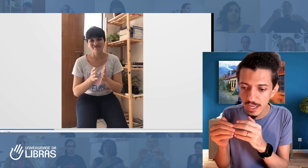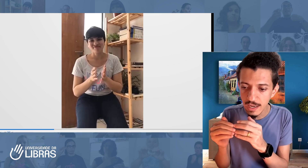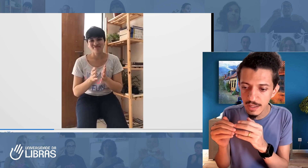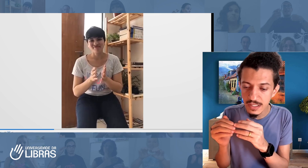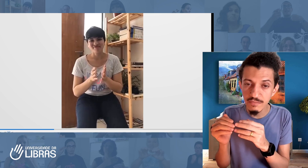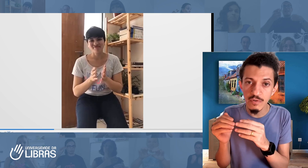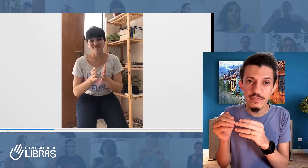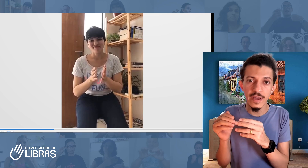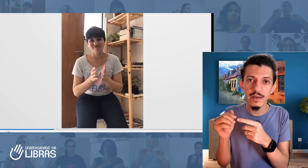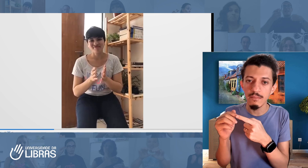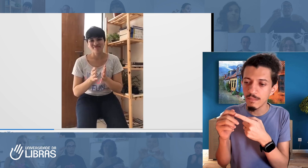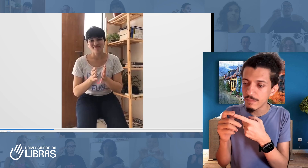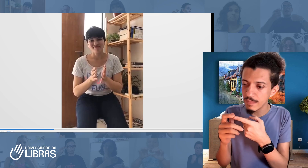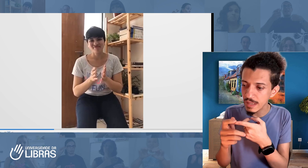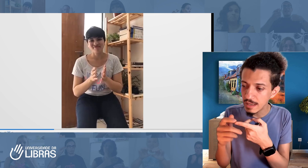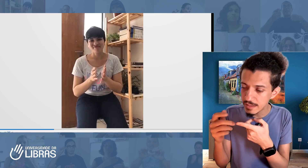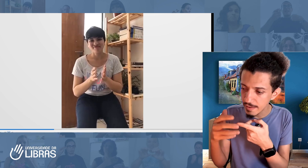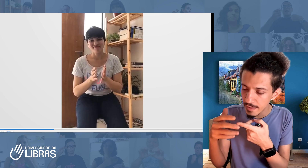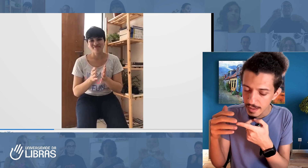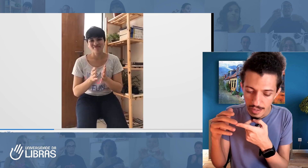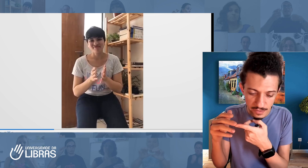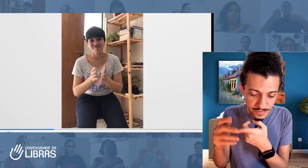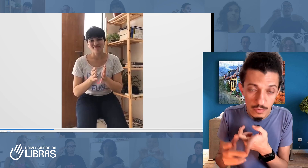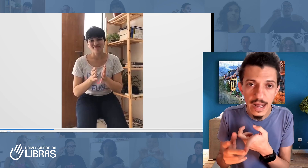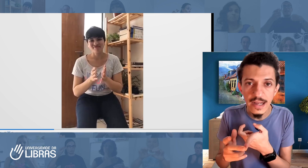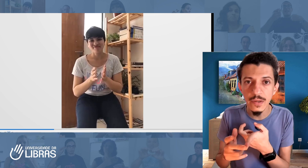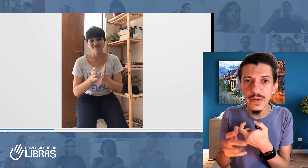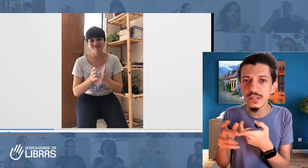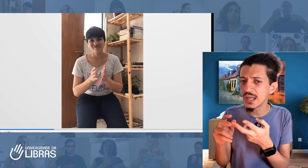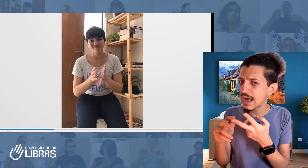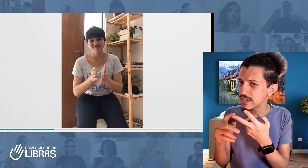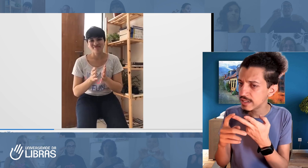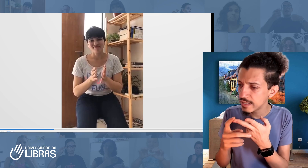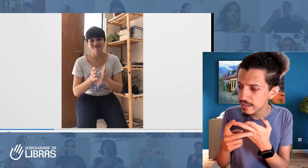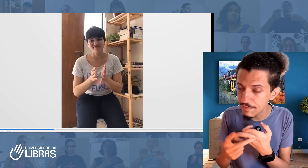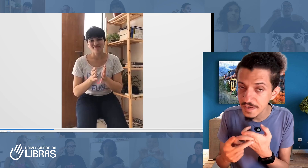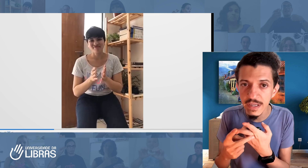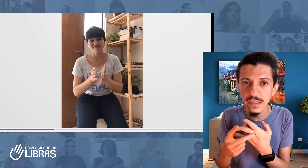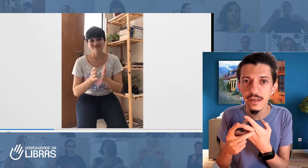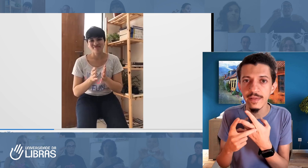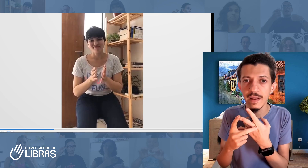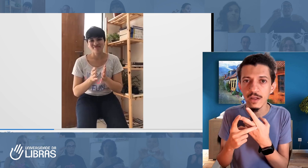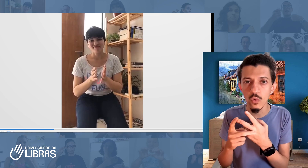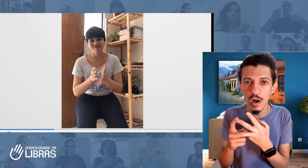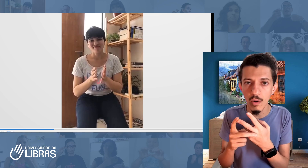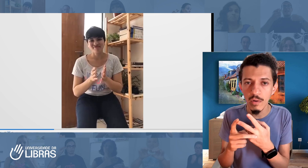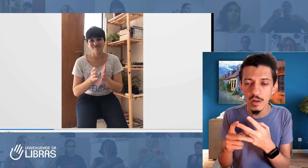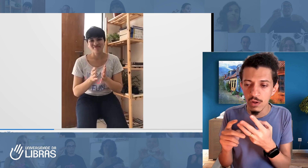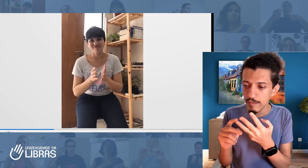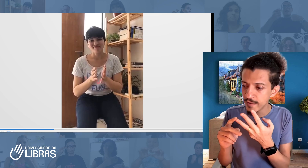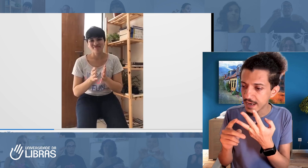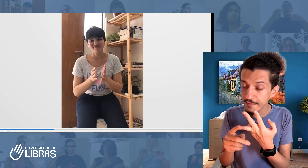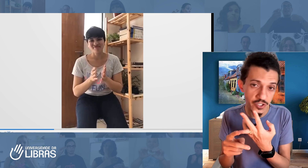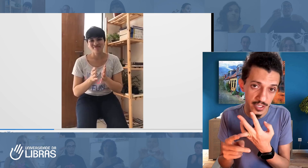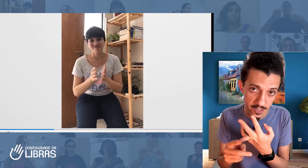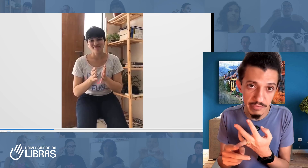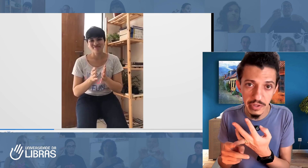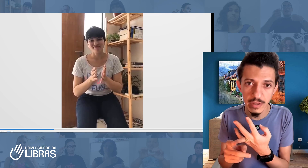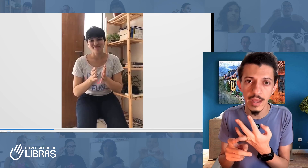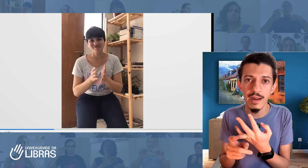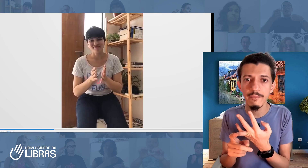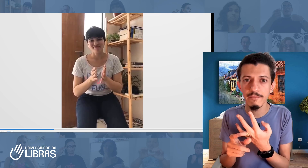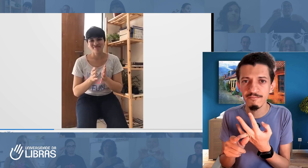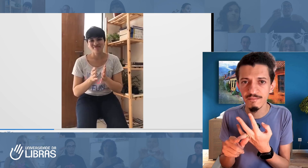de ele desenvolver, dele ter dificuldade de aprendizagem, deficiência intelectual, ficar vegetando a